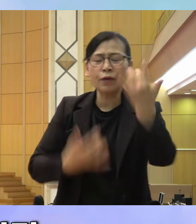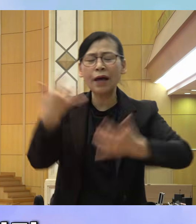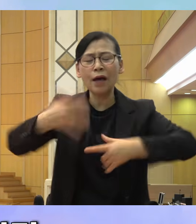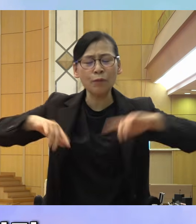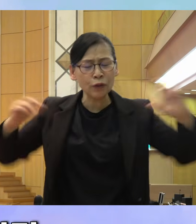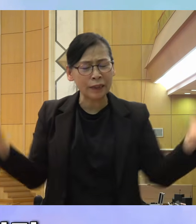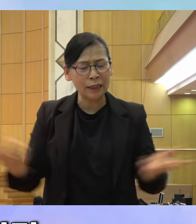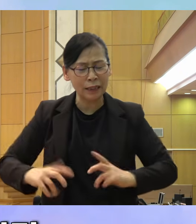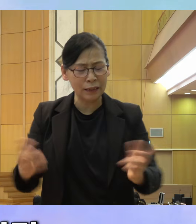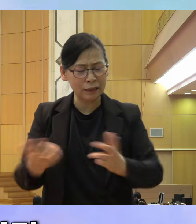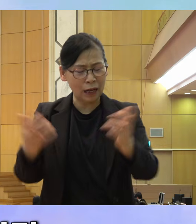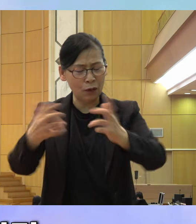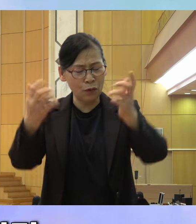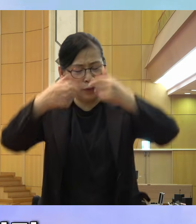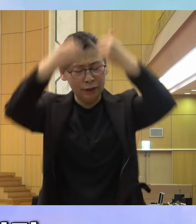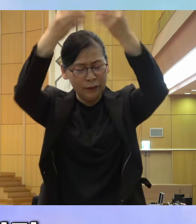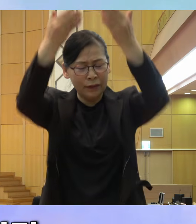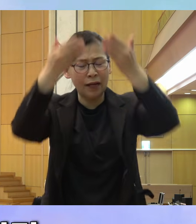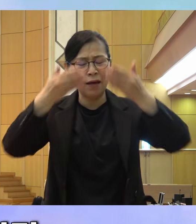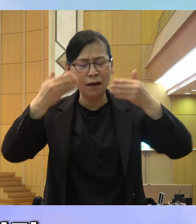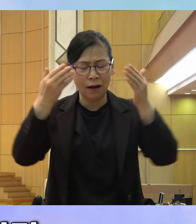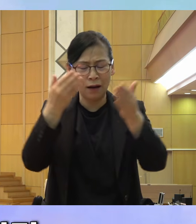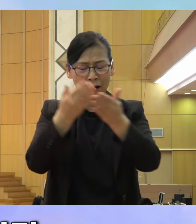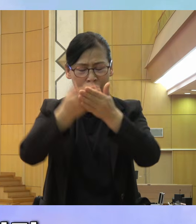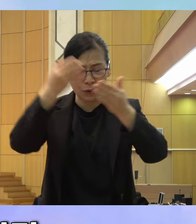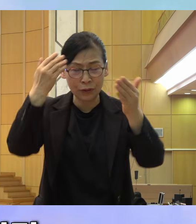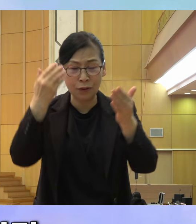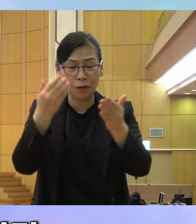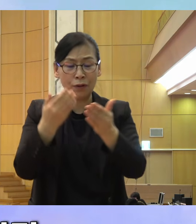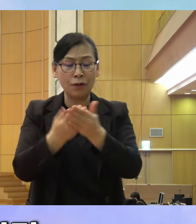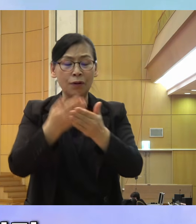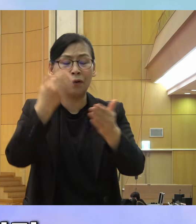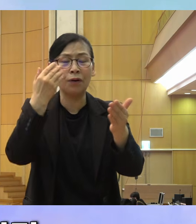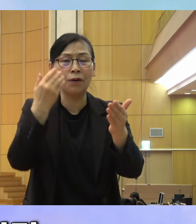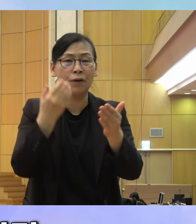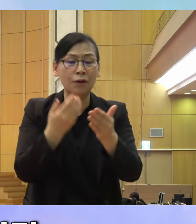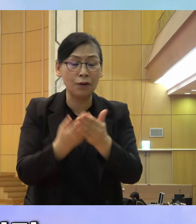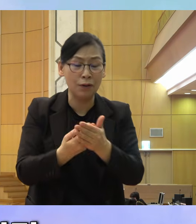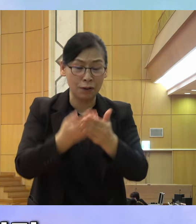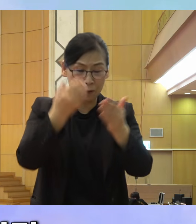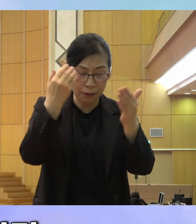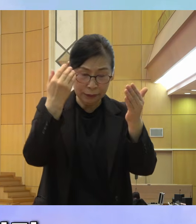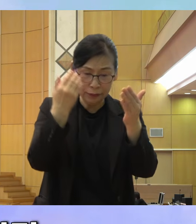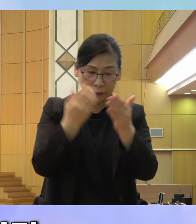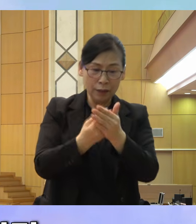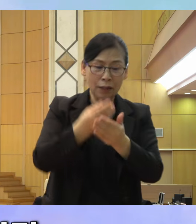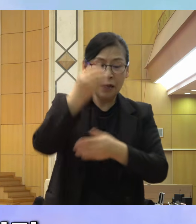부흥의 불길 타오르게 하소서.